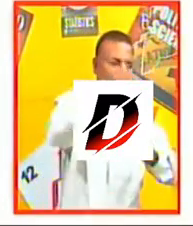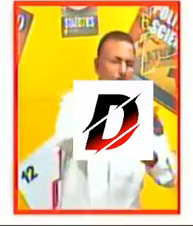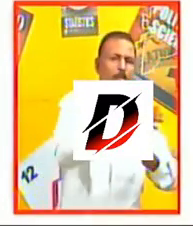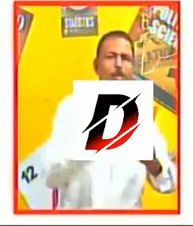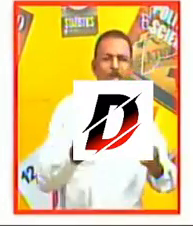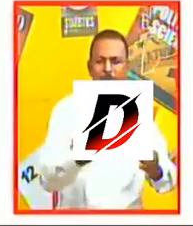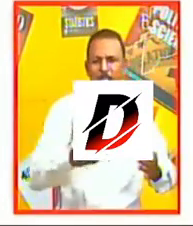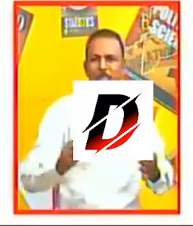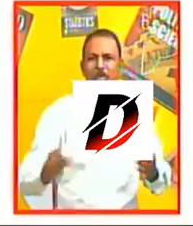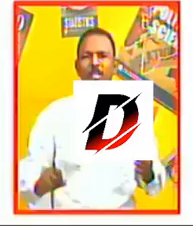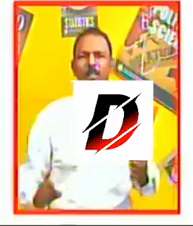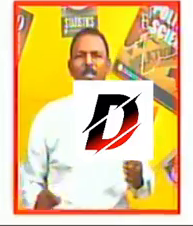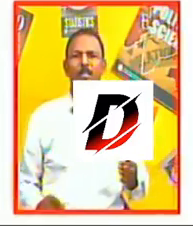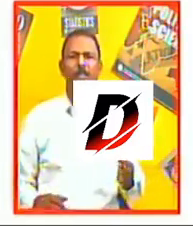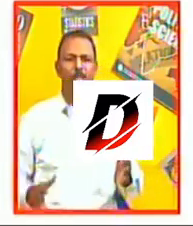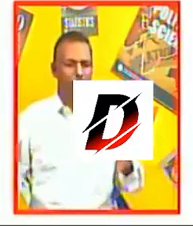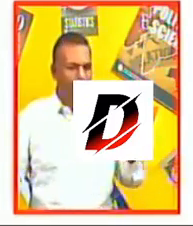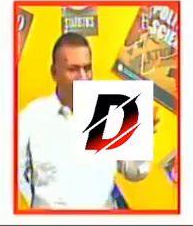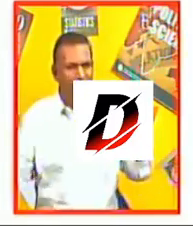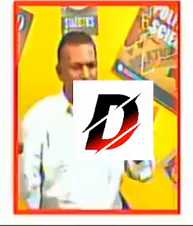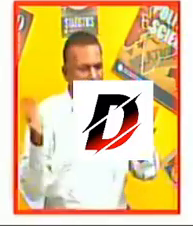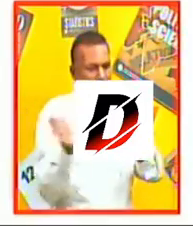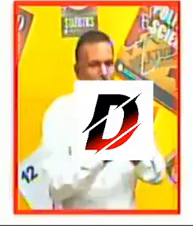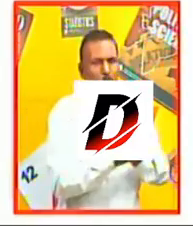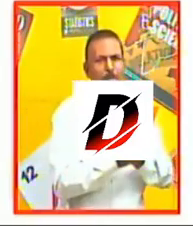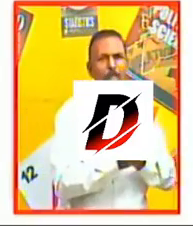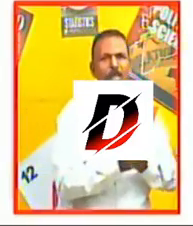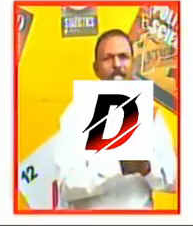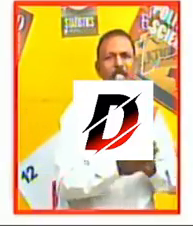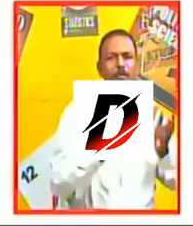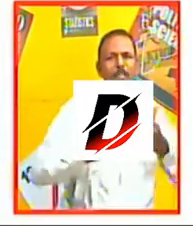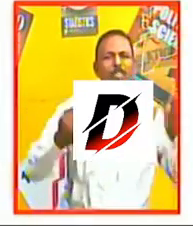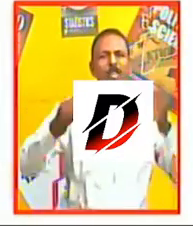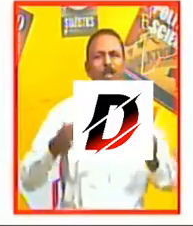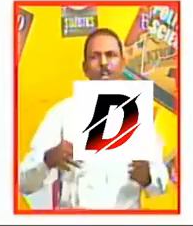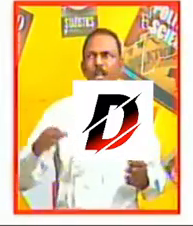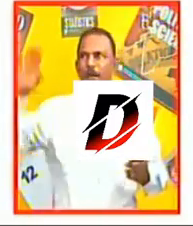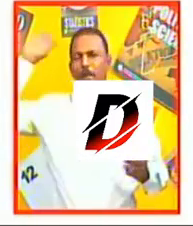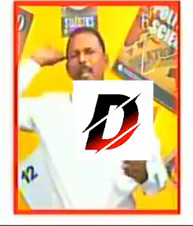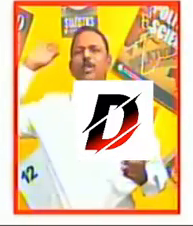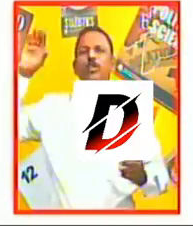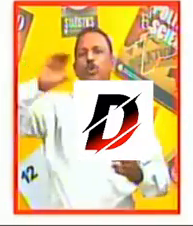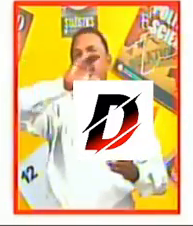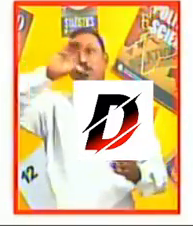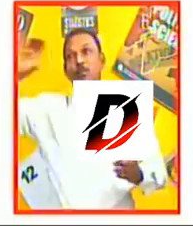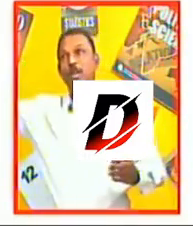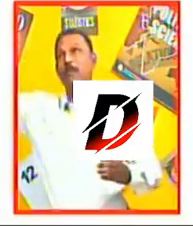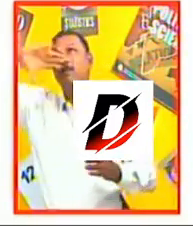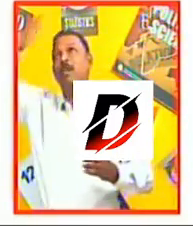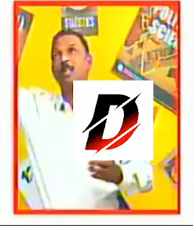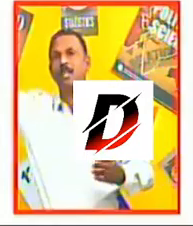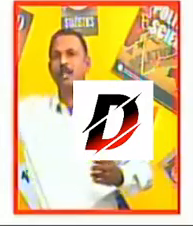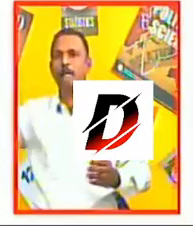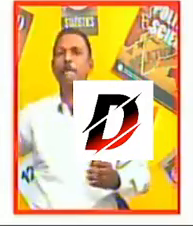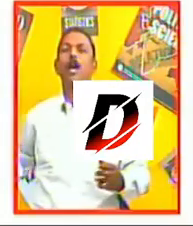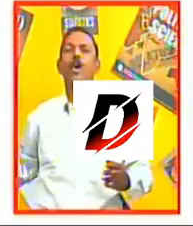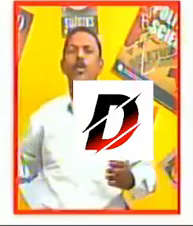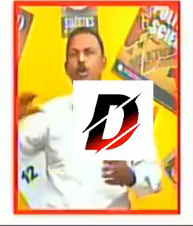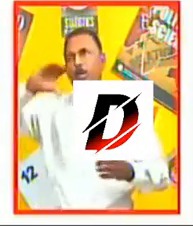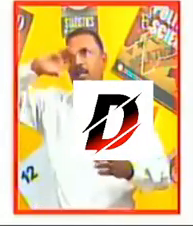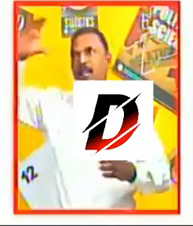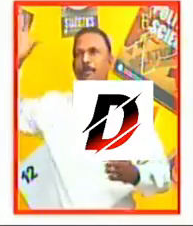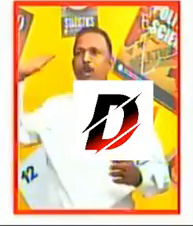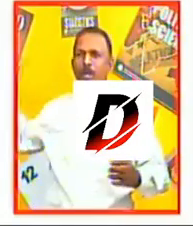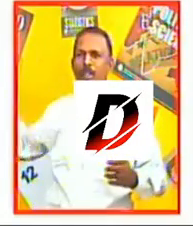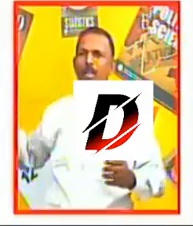பக்கம், அடுத்து மலை மறைவு பக்கம். இப்போ மலை மோதுகின்ற பக்கத்தில் இந்தியாவில் மேற்கு தொடர்ச்சி மலையில்